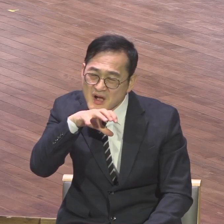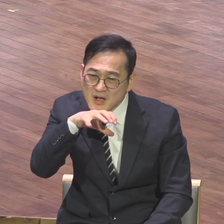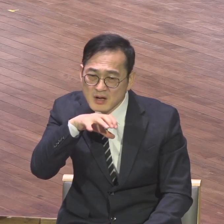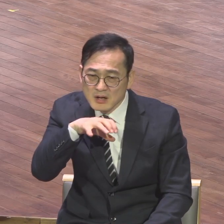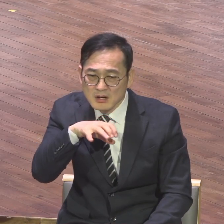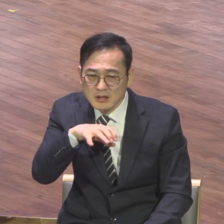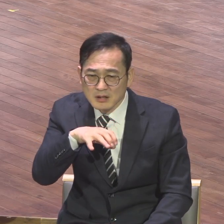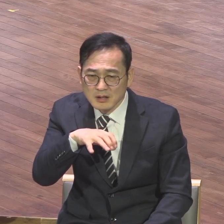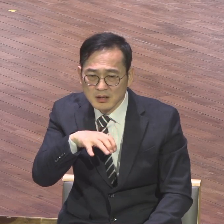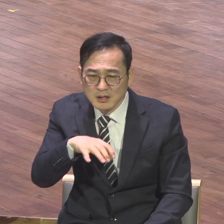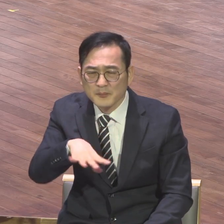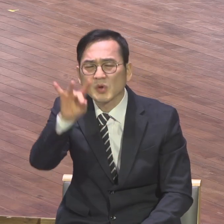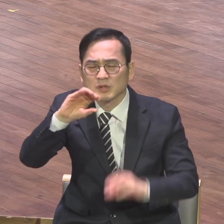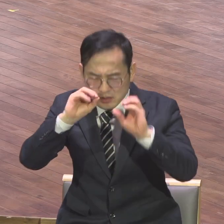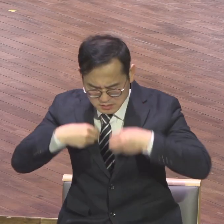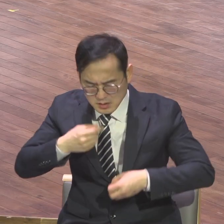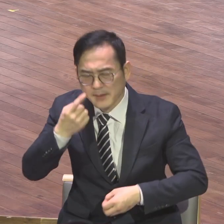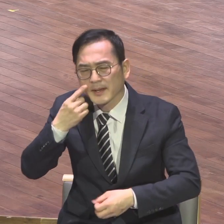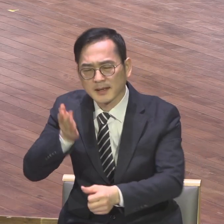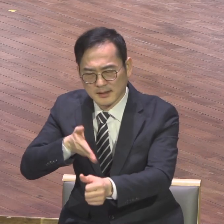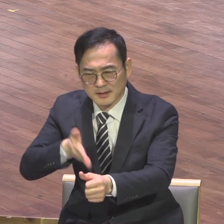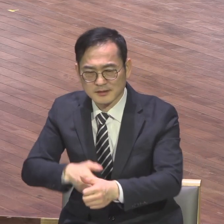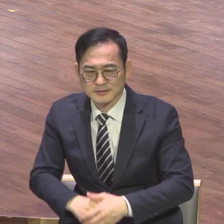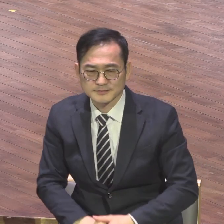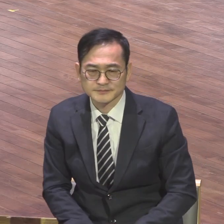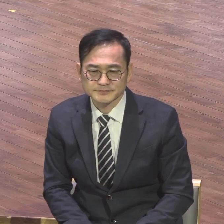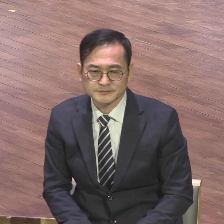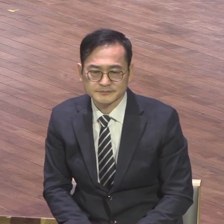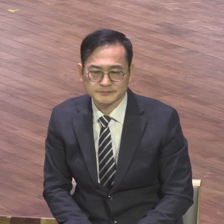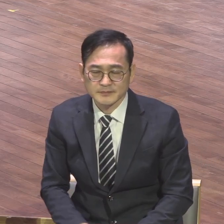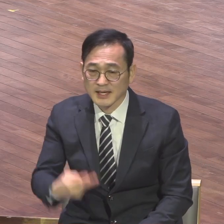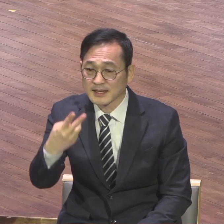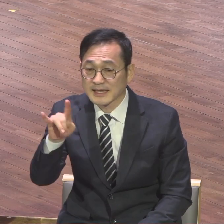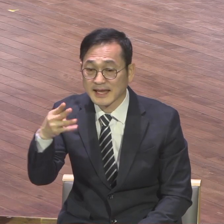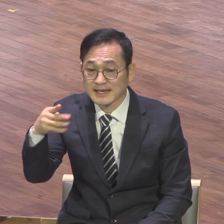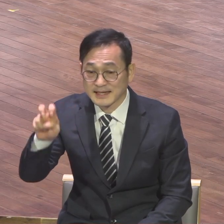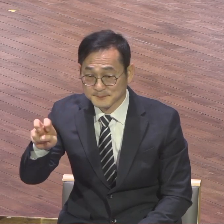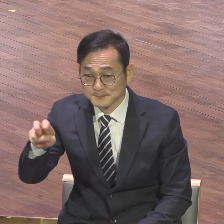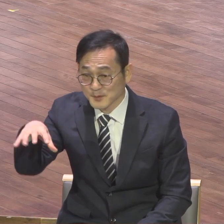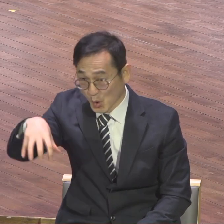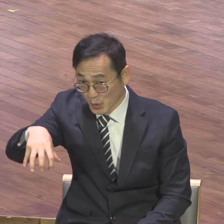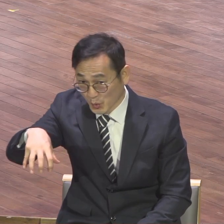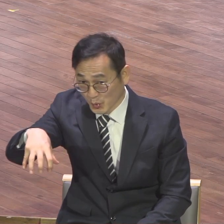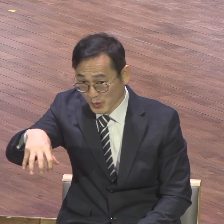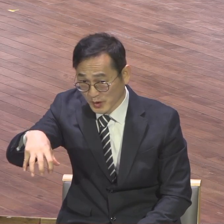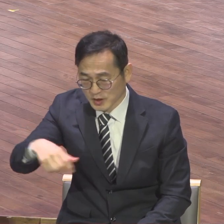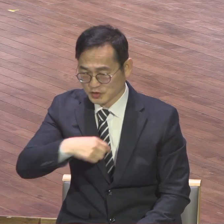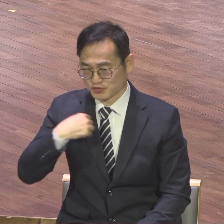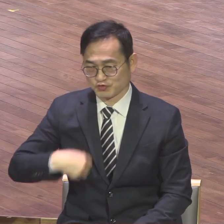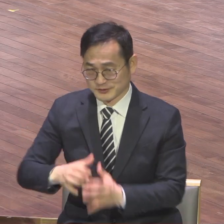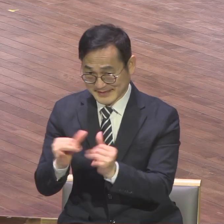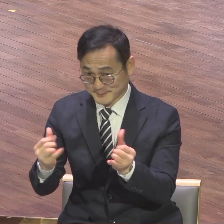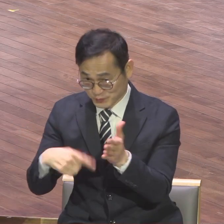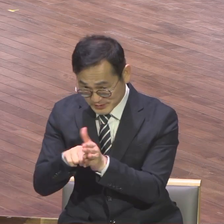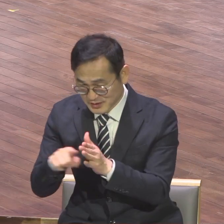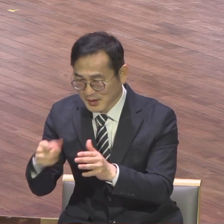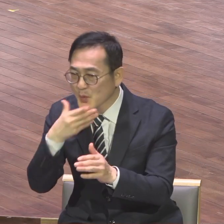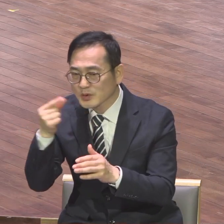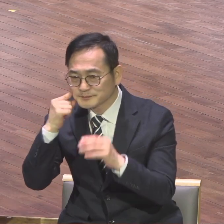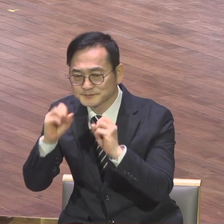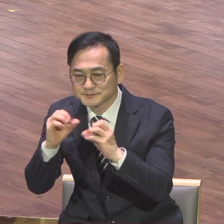보시라고. 어제는 영등포구 대림동에 예원중화권 지교회가 설립되었습니다.